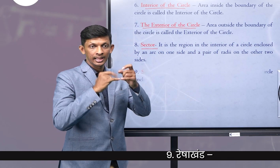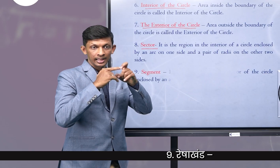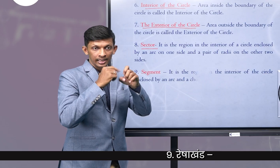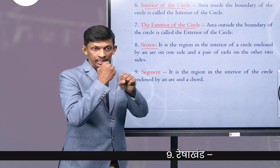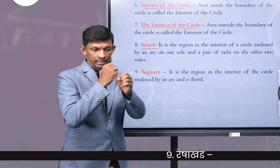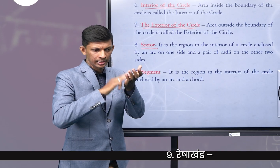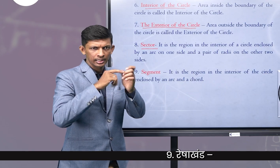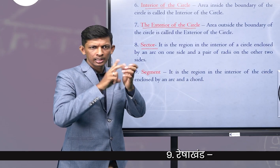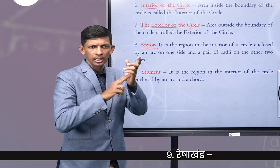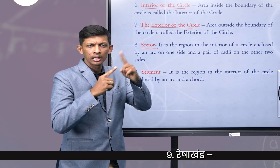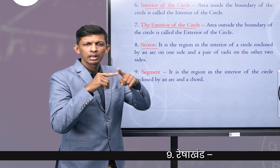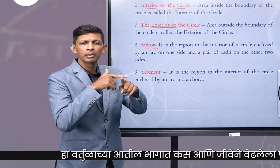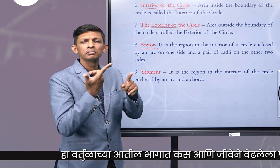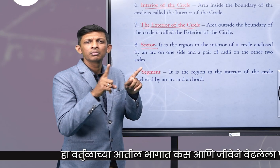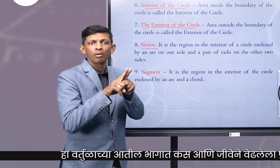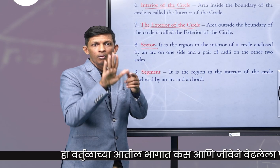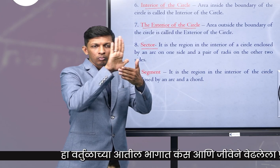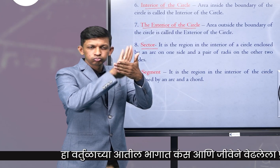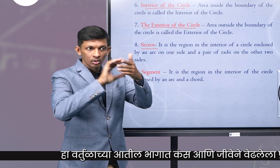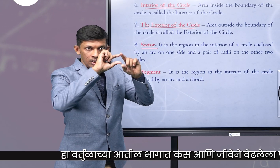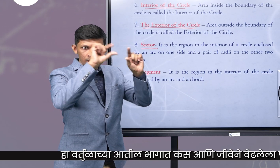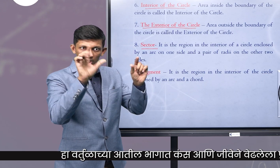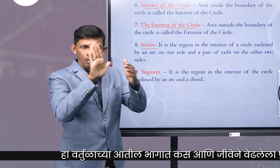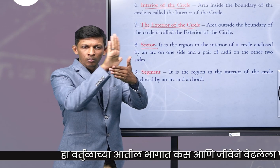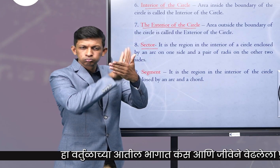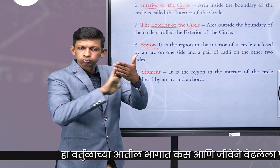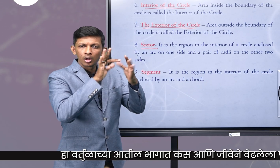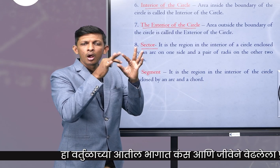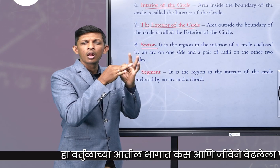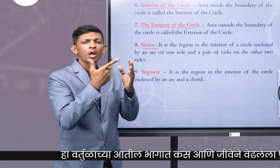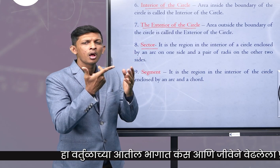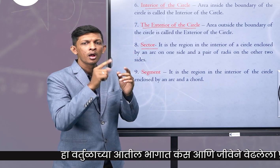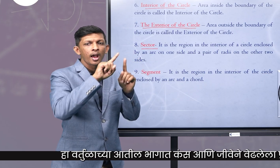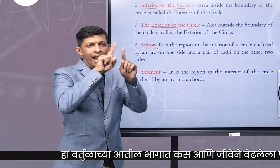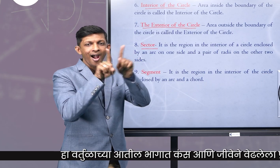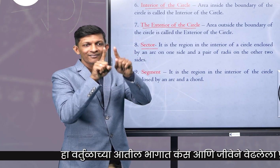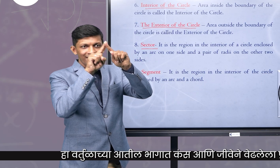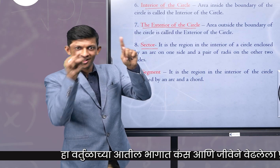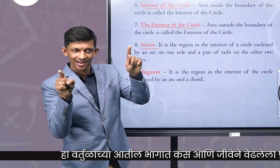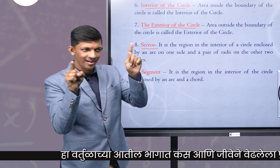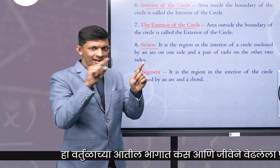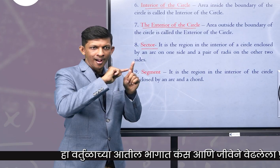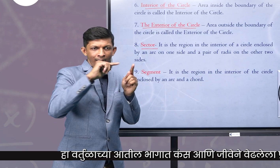9. रेषाखंड. हा वर्तुळाच्या आतील भागात कंस आणि जीवेने वेढलेला प्रदेश आहे.